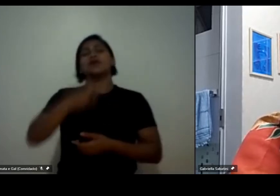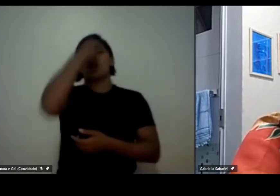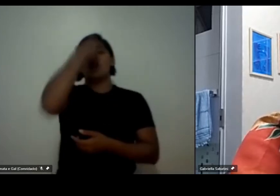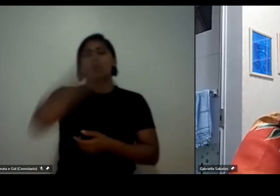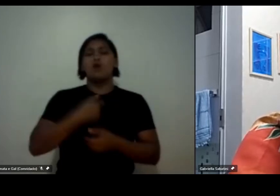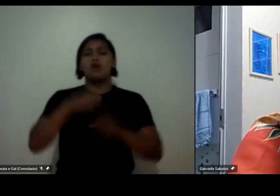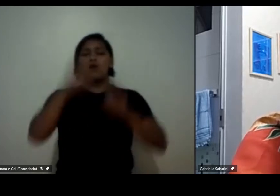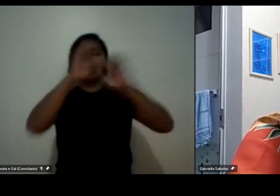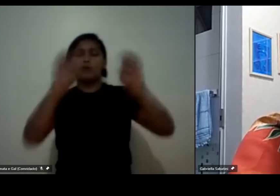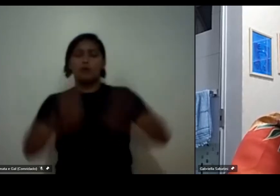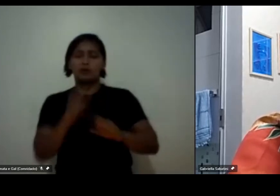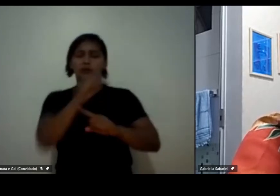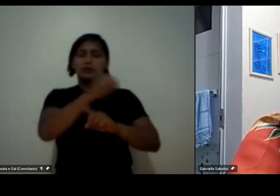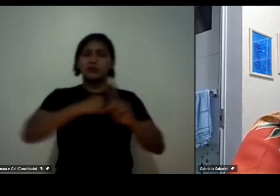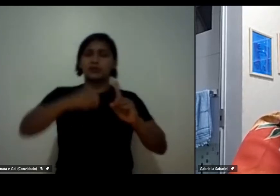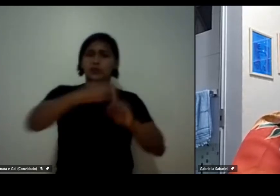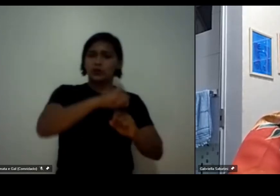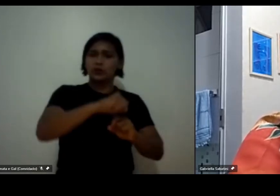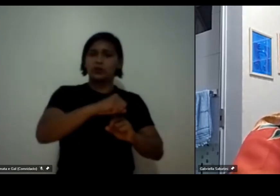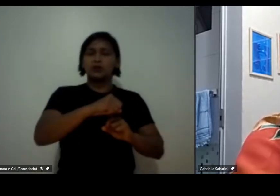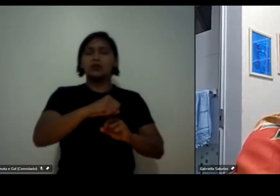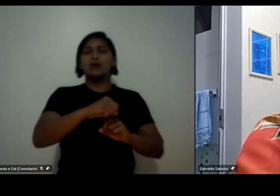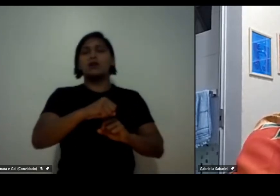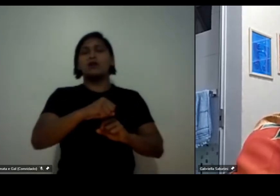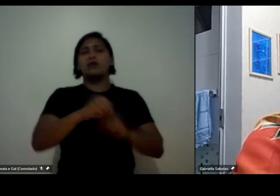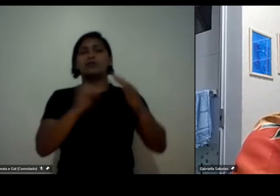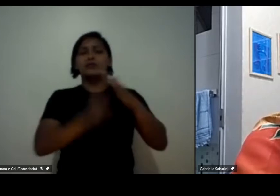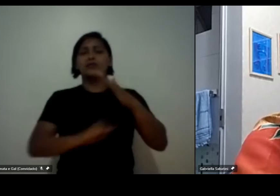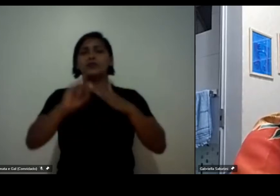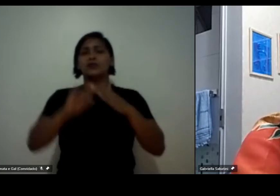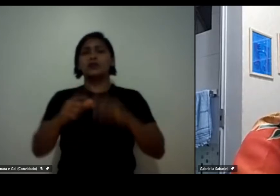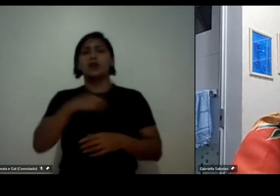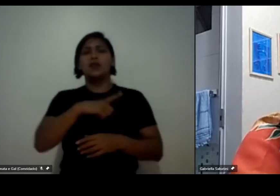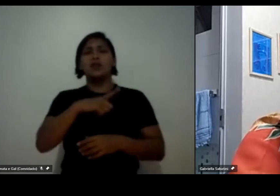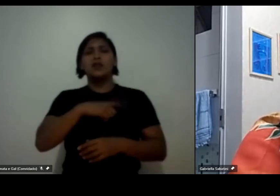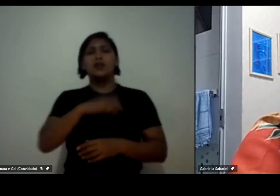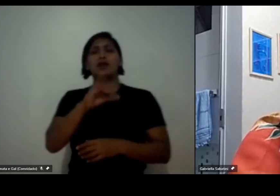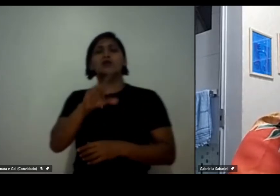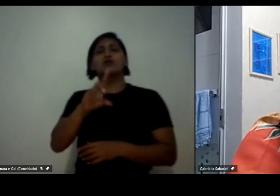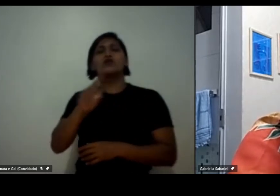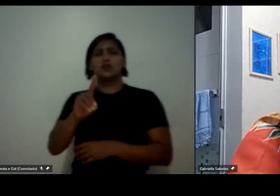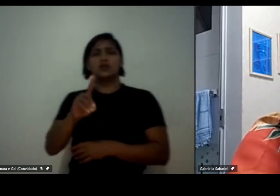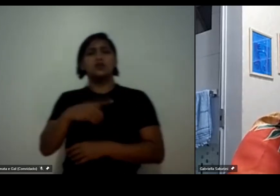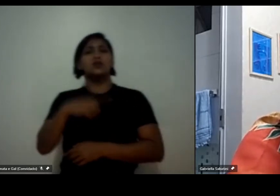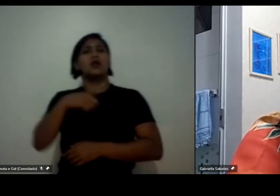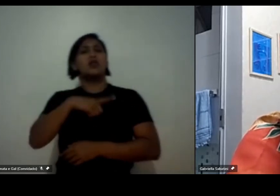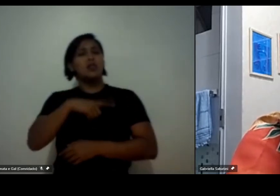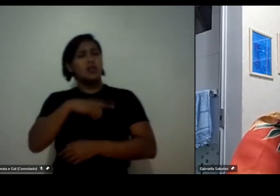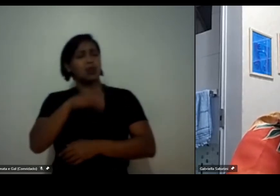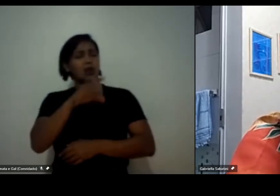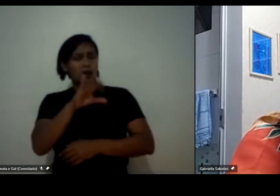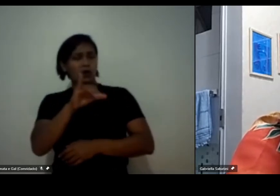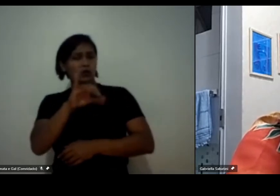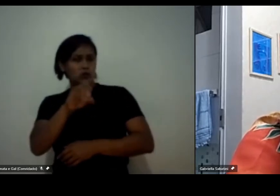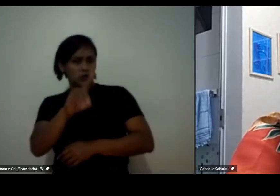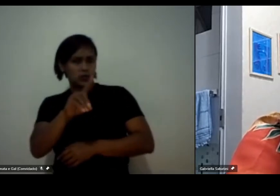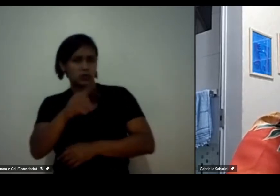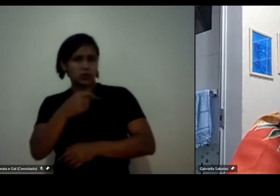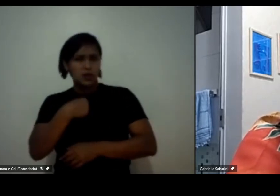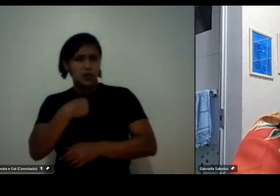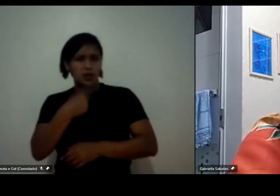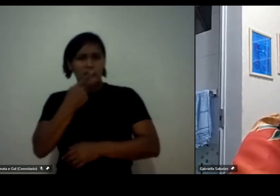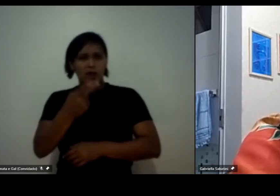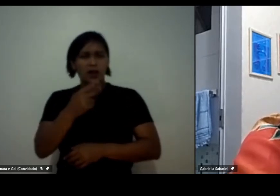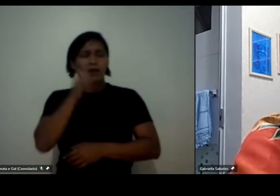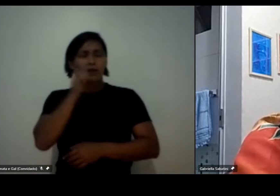social e institucional, o poder. Temos até um sítio, ninguém que souber existir contraria números. Eu e